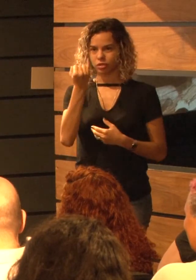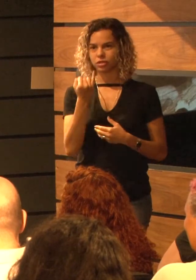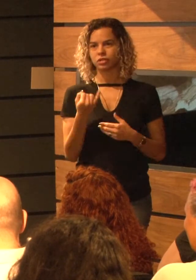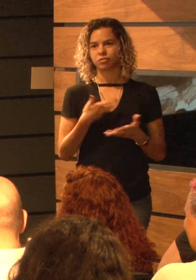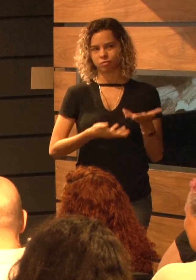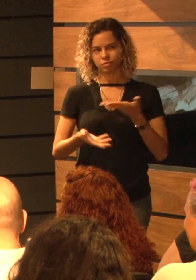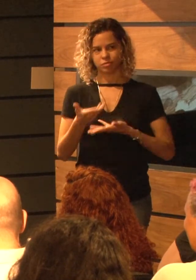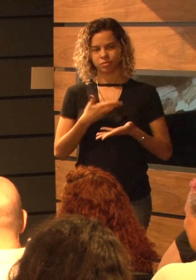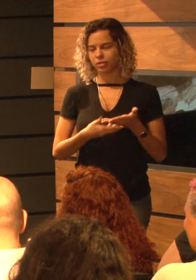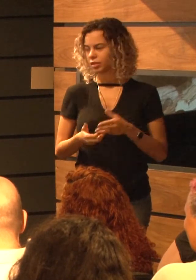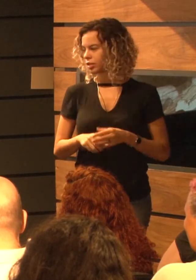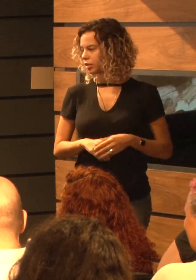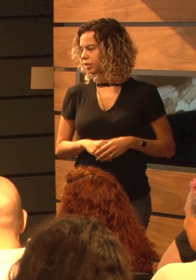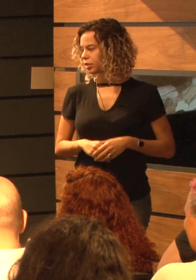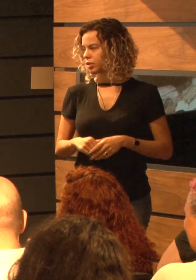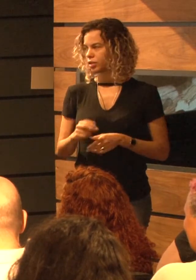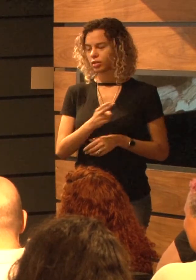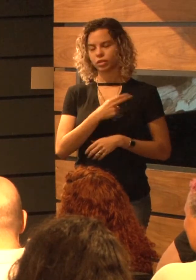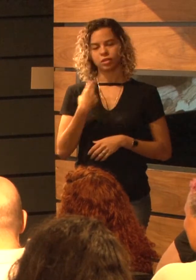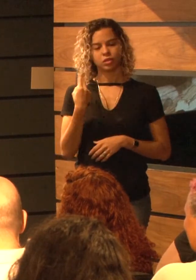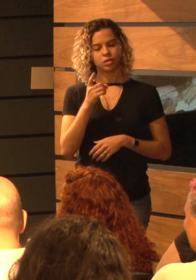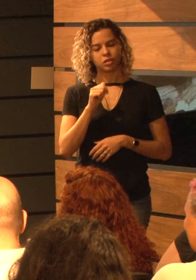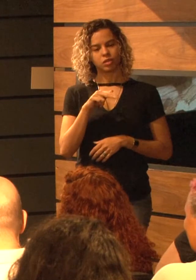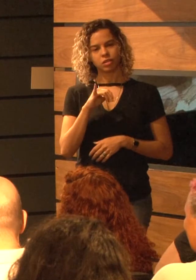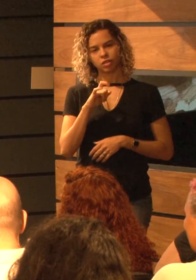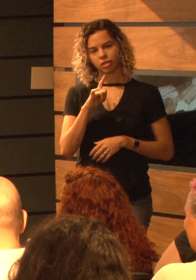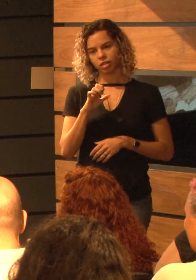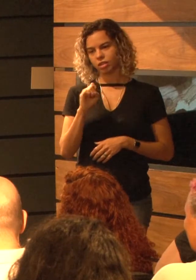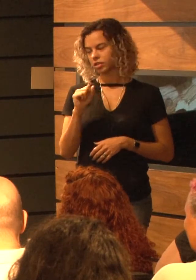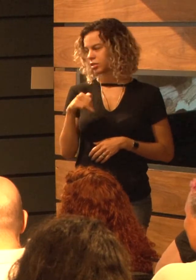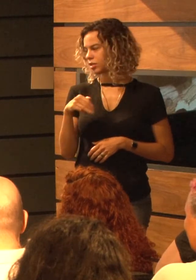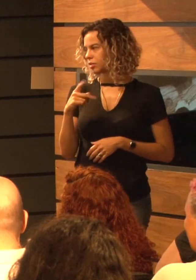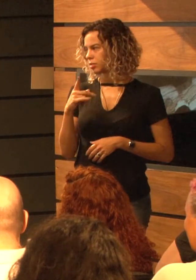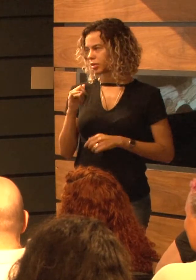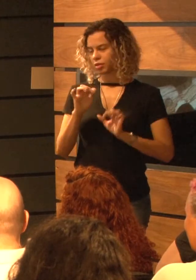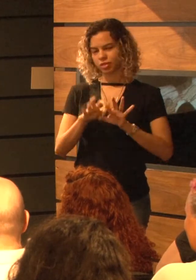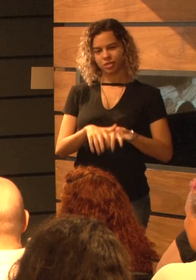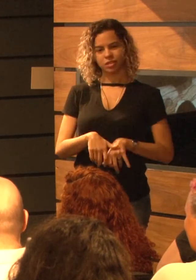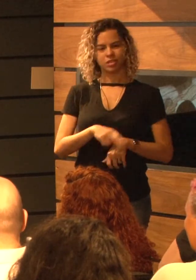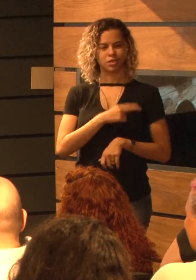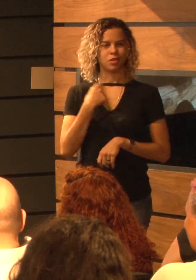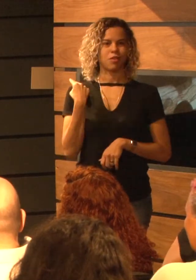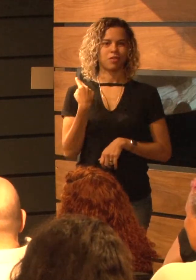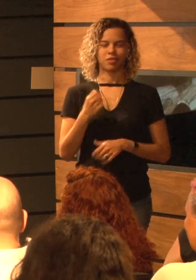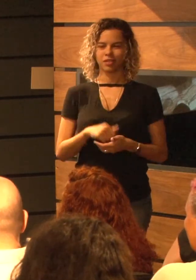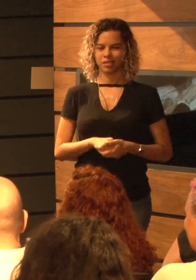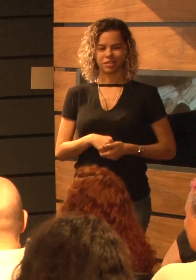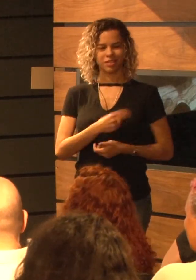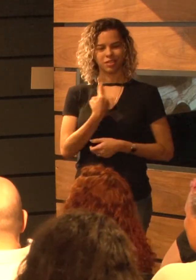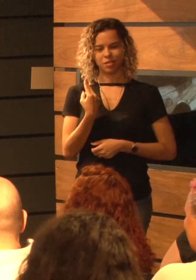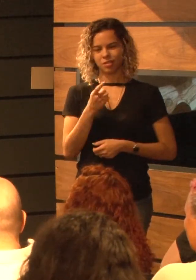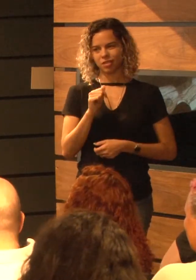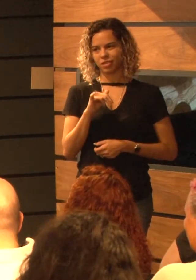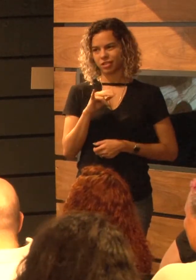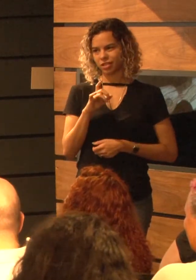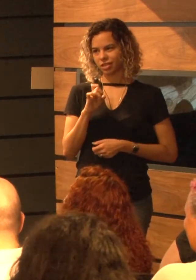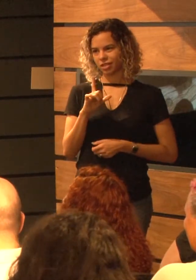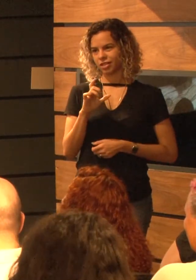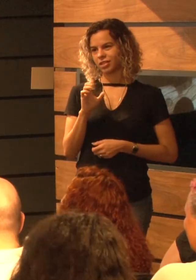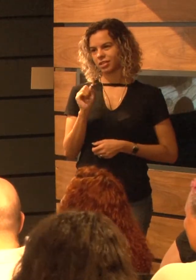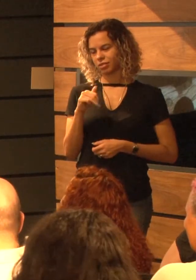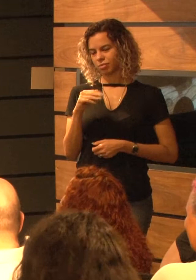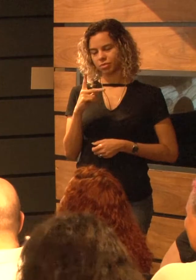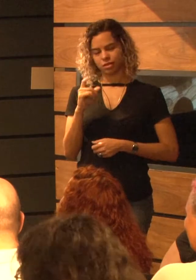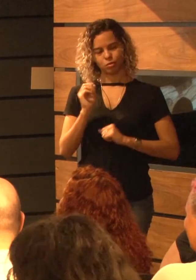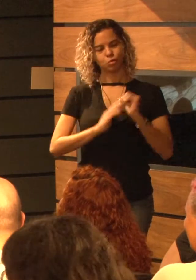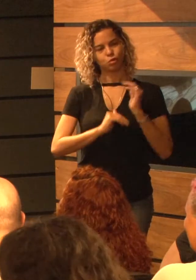nossa partilha aqui. Bom, meu nome é Daniele Sampaio, até isso você escrever, acho que eu fiquei com medo de decidir. Meu nome é Daniele Sampaio, eu sou